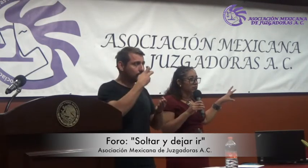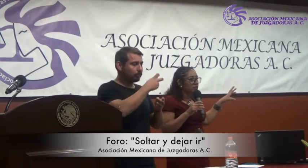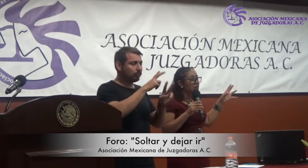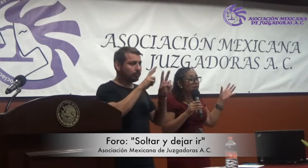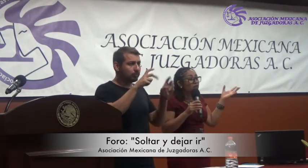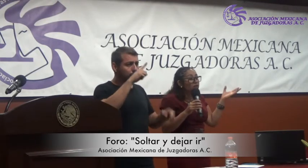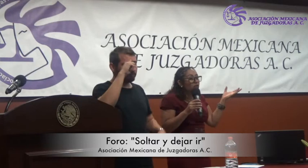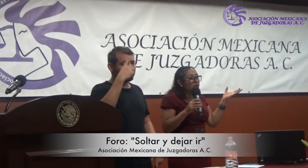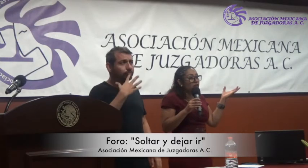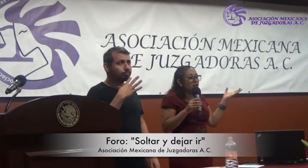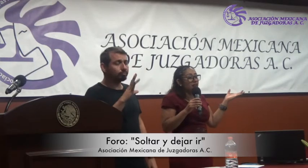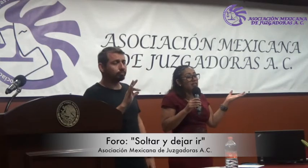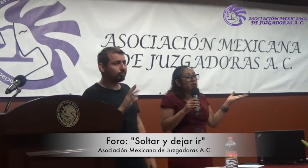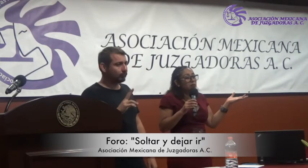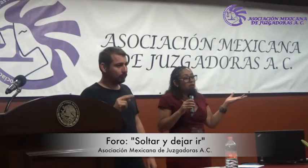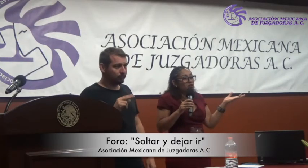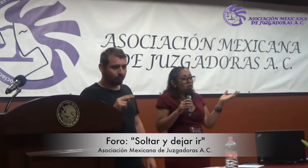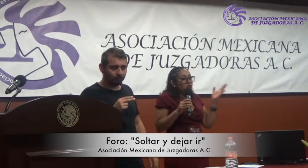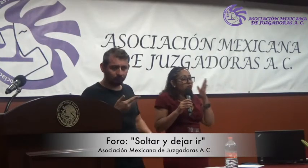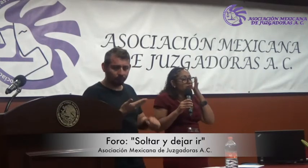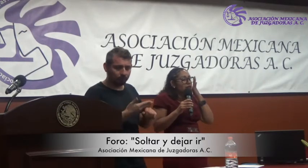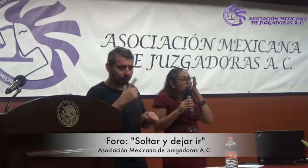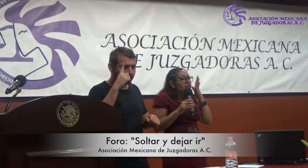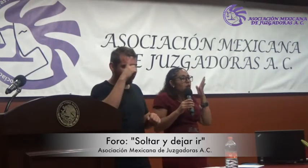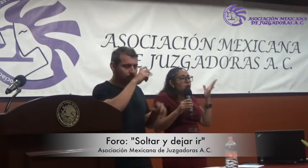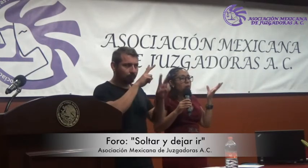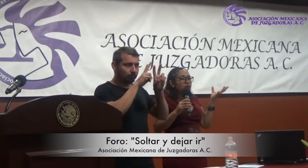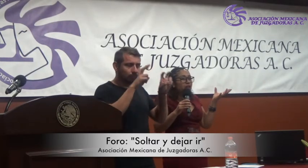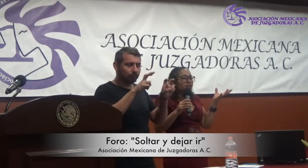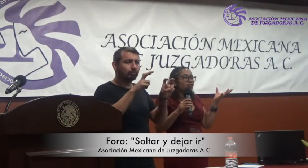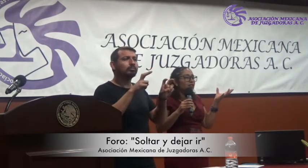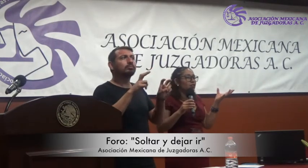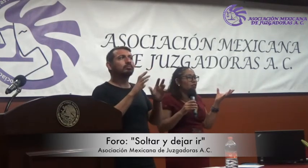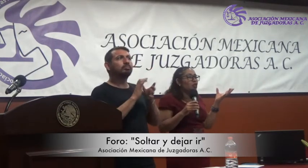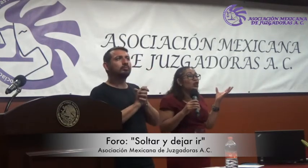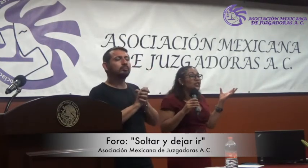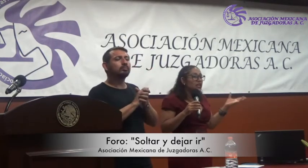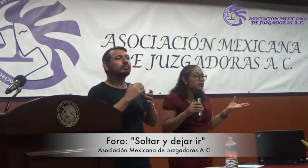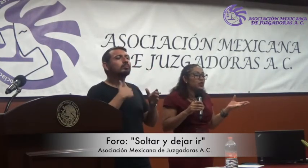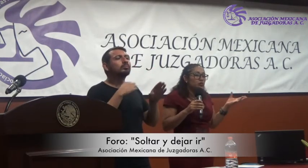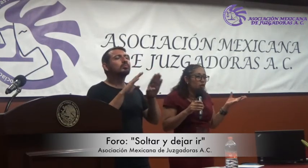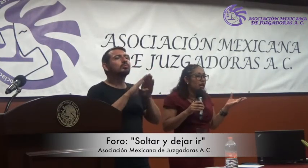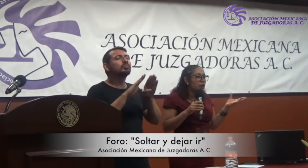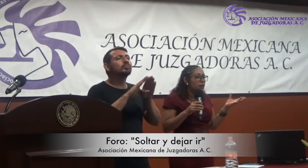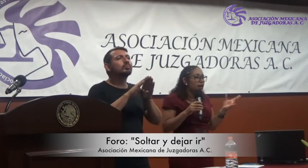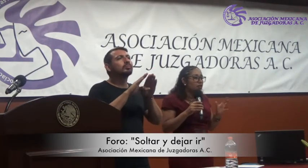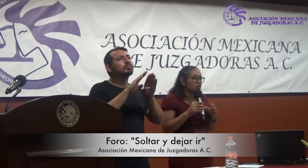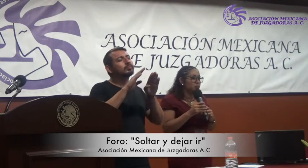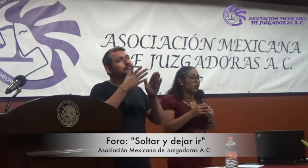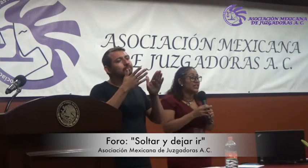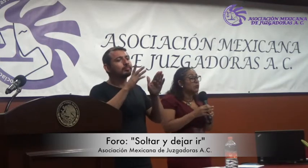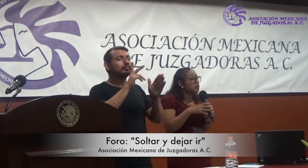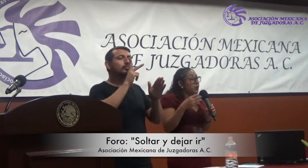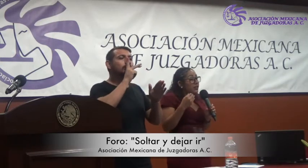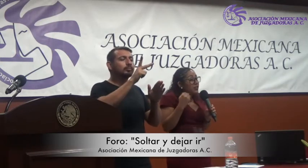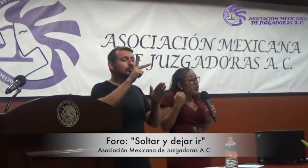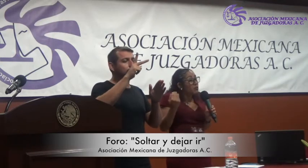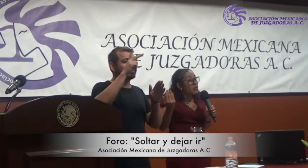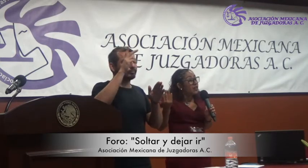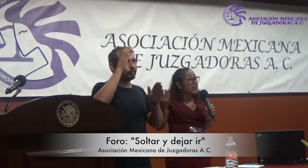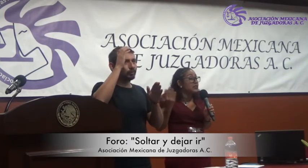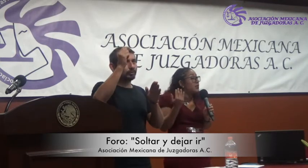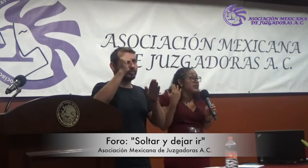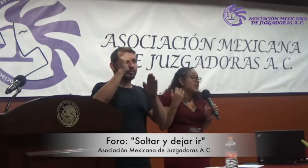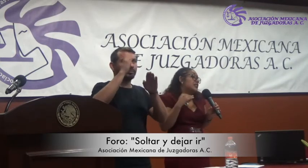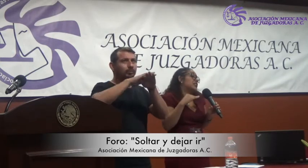complicado. Si ven, yo no estoy en este momento como abordando conceptos muy elaborados porque estamos partiendo